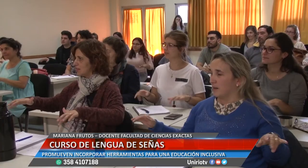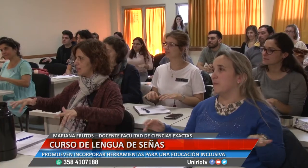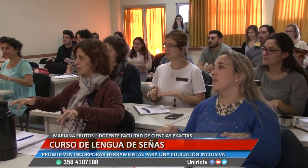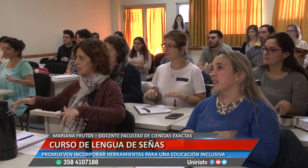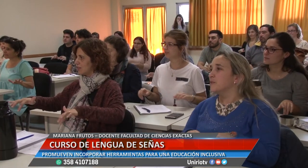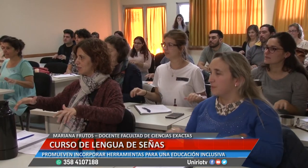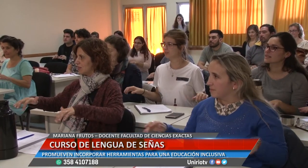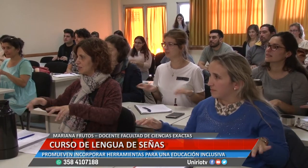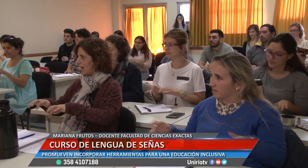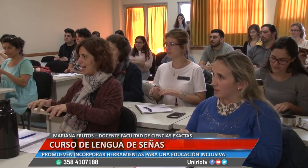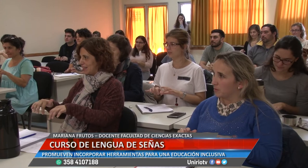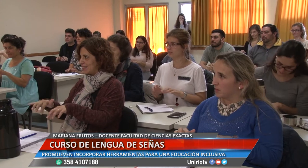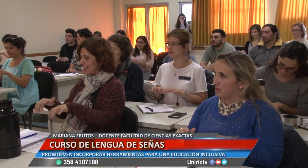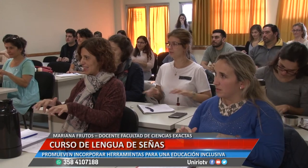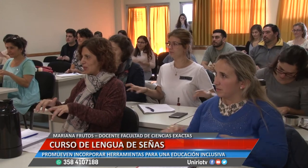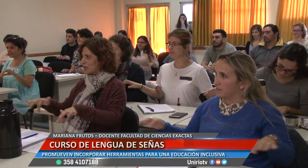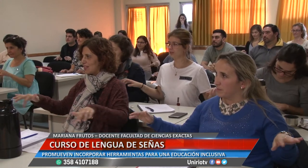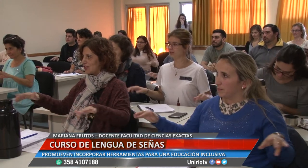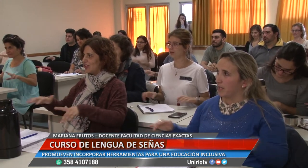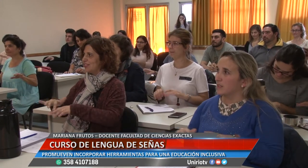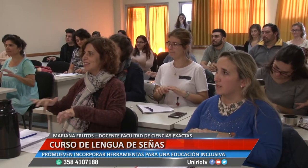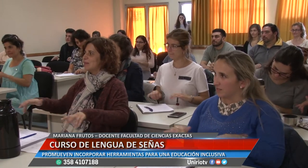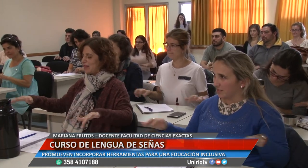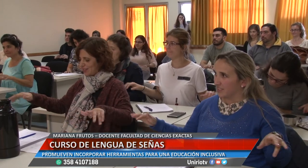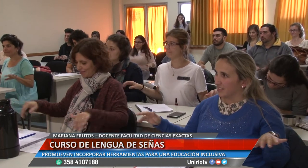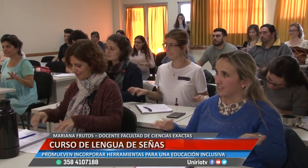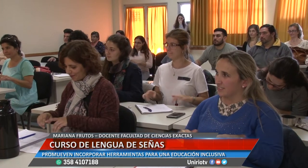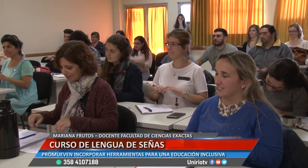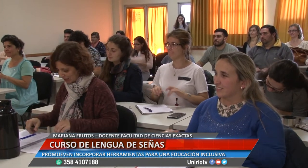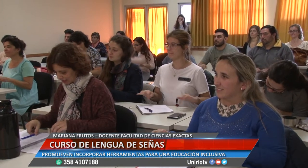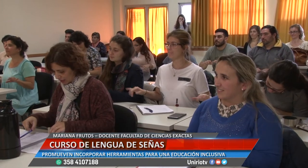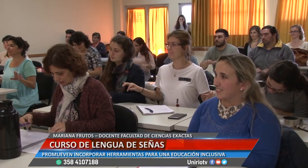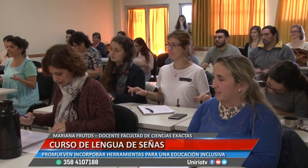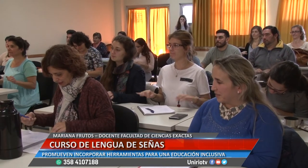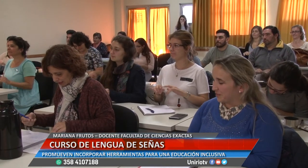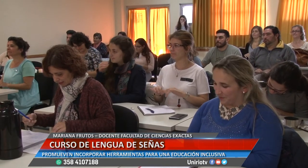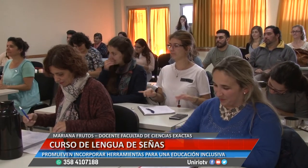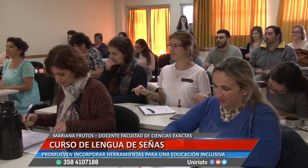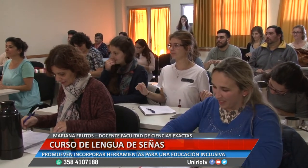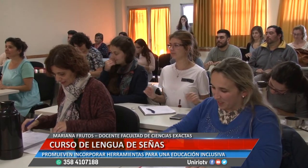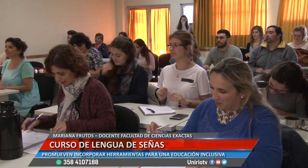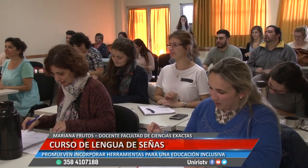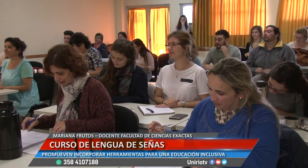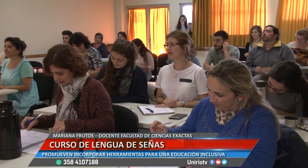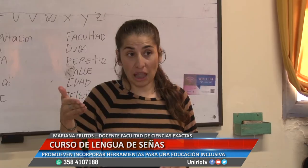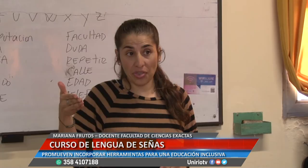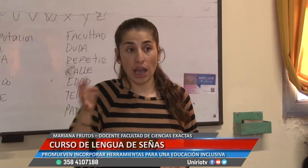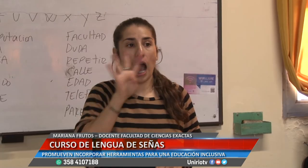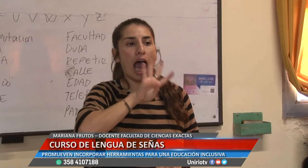curso. Entonces como que ya está un poco saturado por la dedicación que ella presta a cada uno de los alumnos para ver si